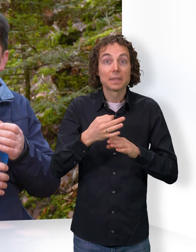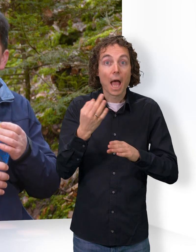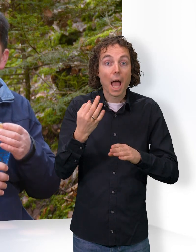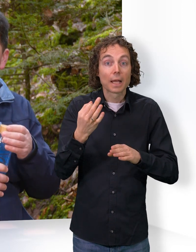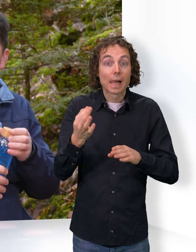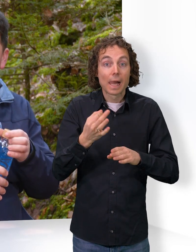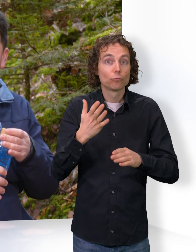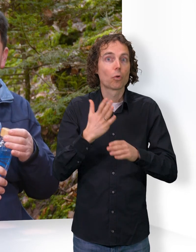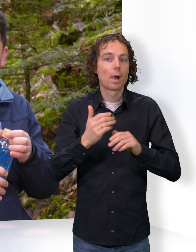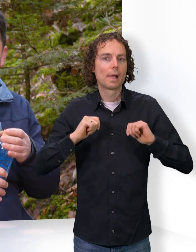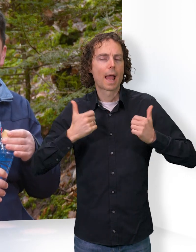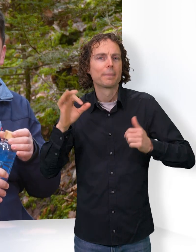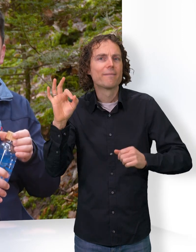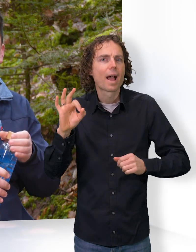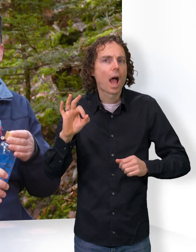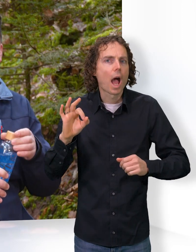wird es lebensbedrohlich.